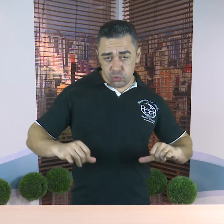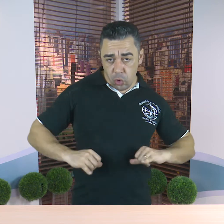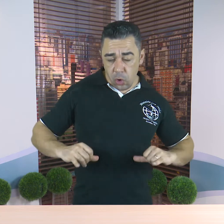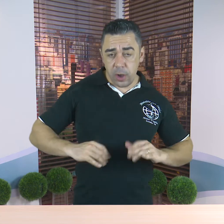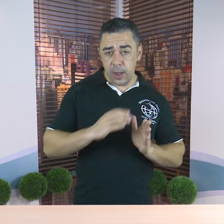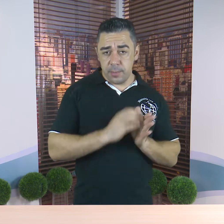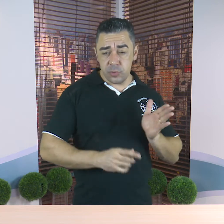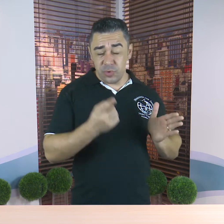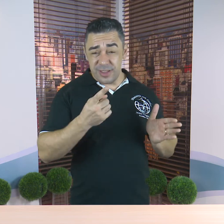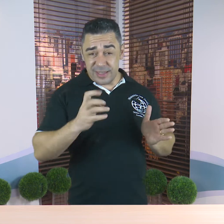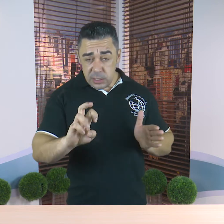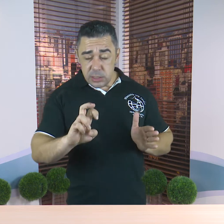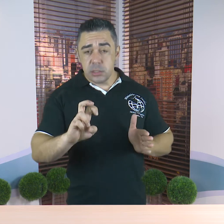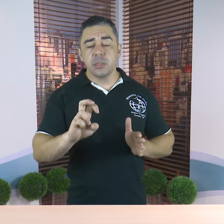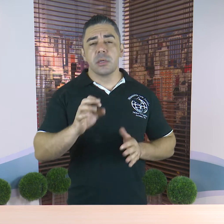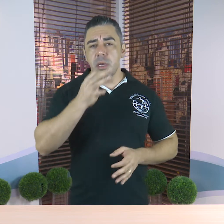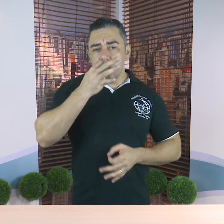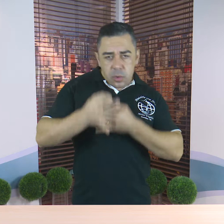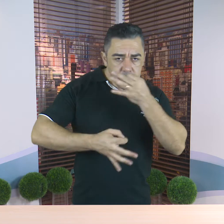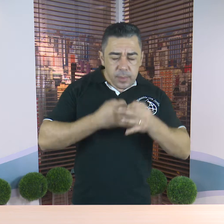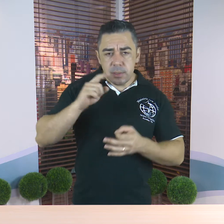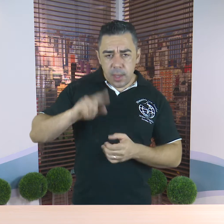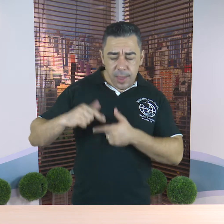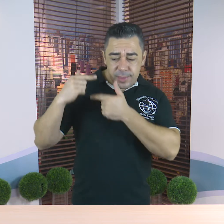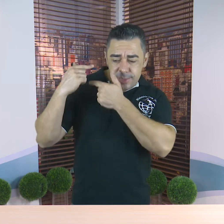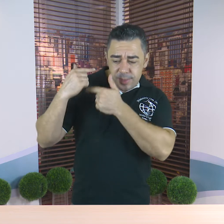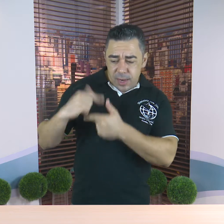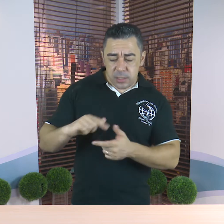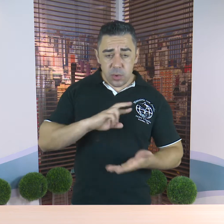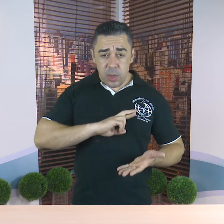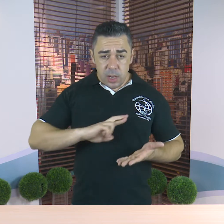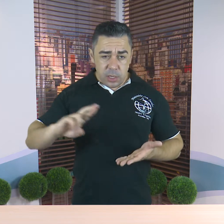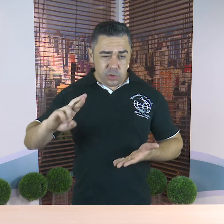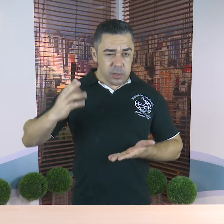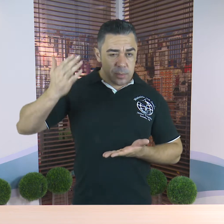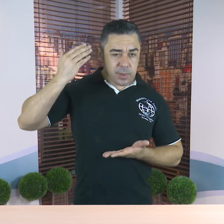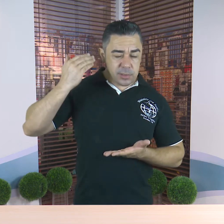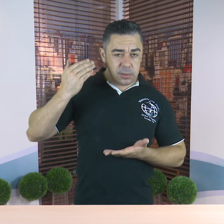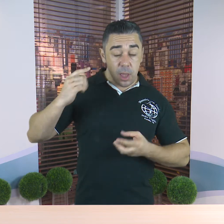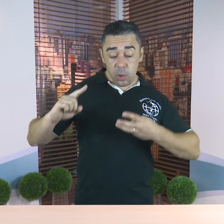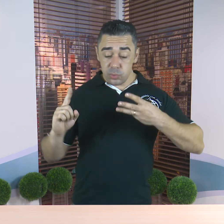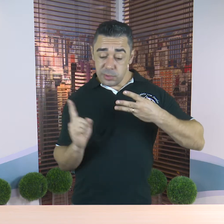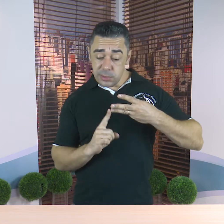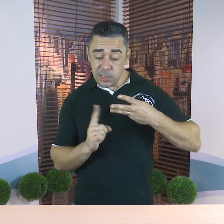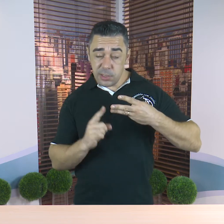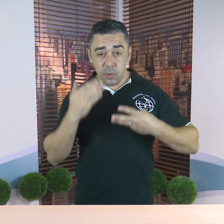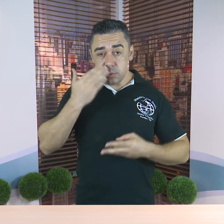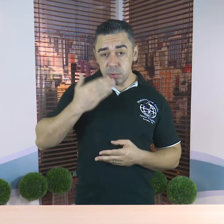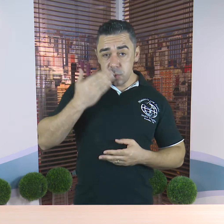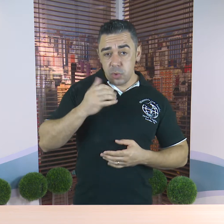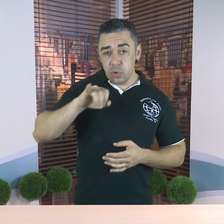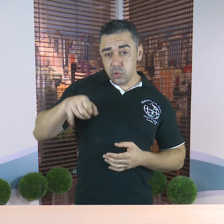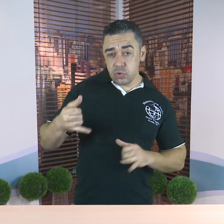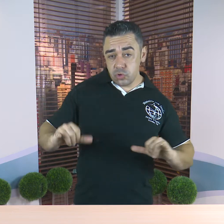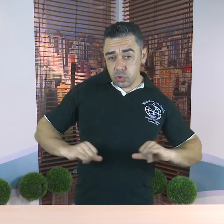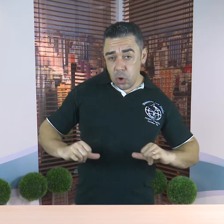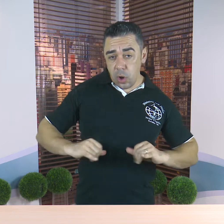predomina o argumento em favor da tradição religiosa dos seus dias. E no terceiro discurso, que está em Jó 22, é possível